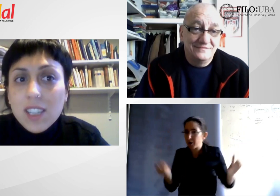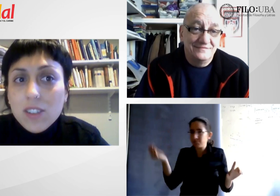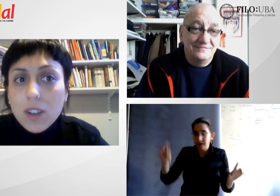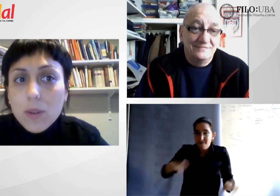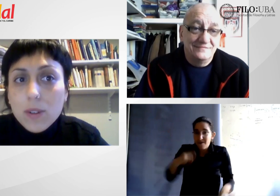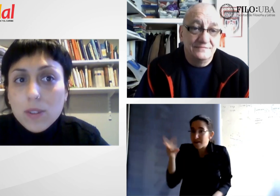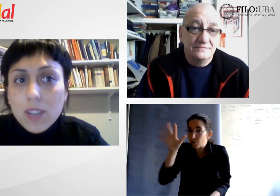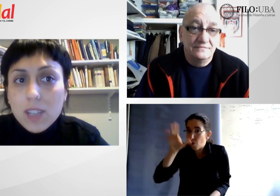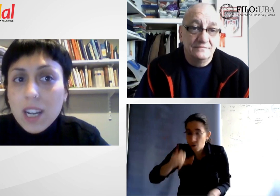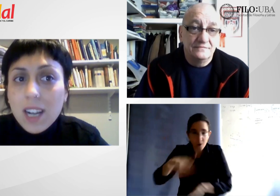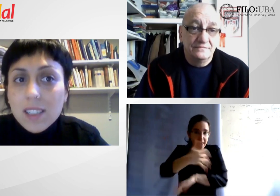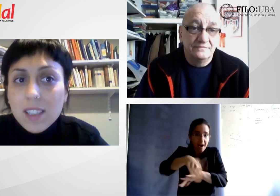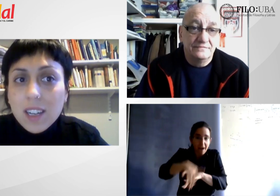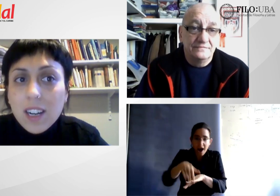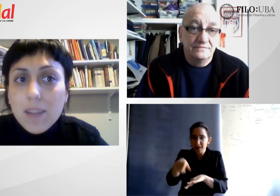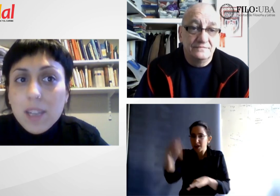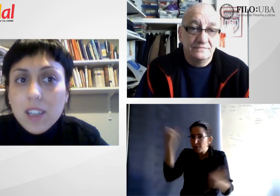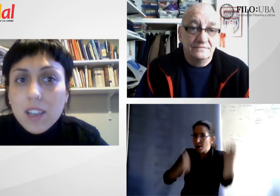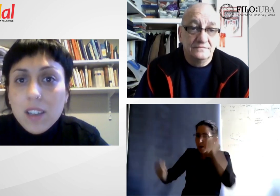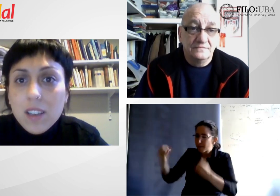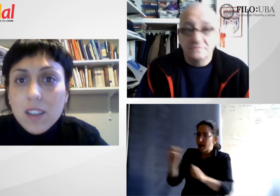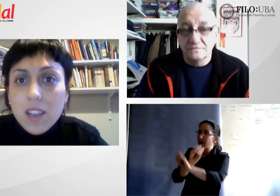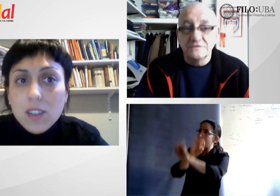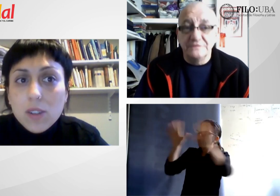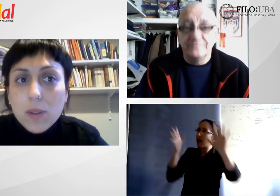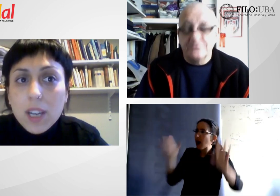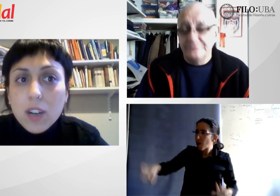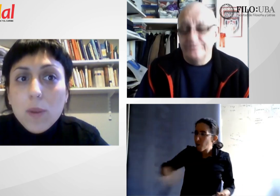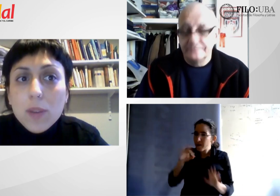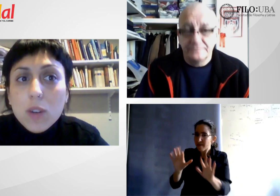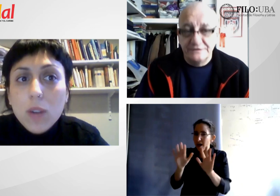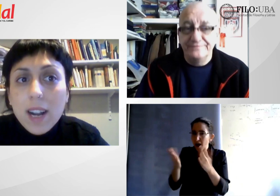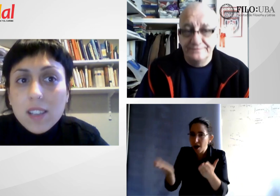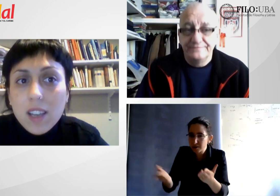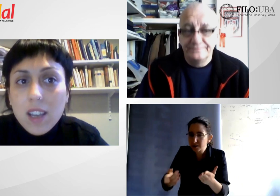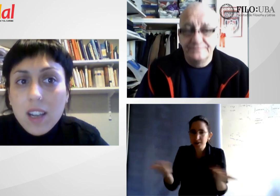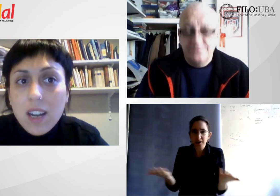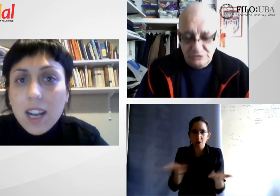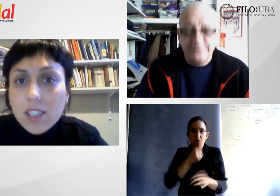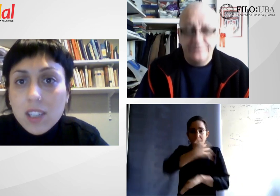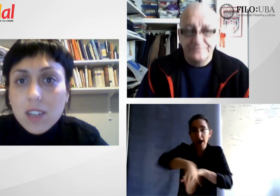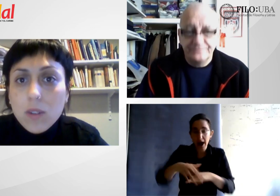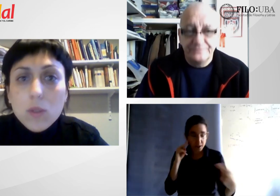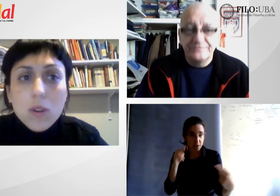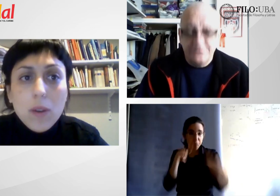Entonces esto que vos explicaste tan claramente sobre cómo vincularse en la calle cuando uno va a hacer